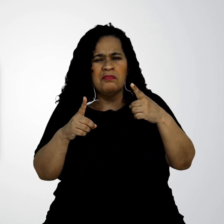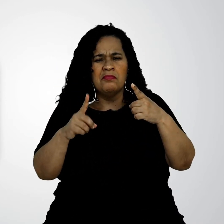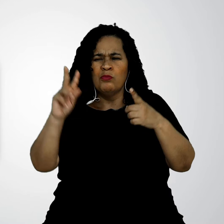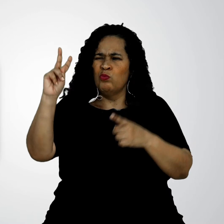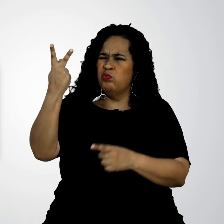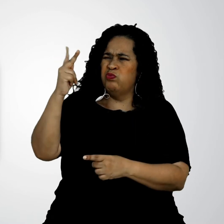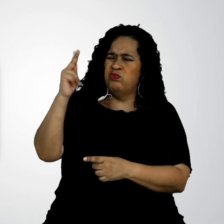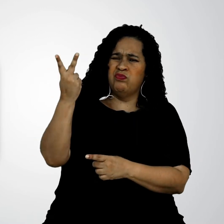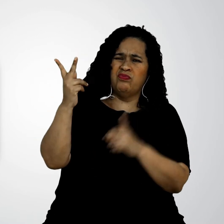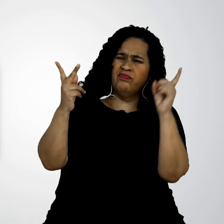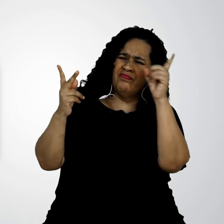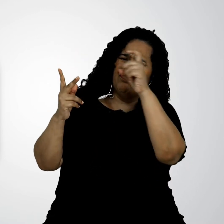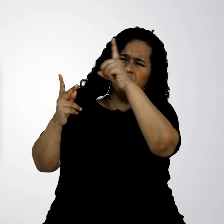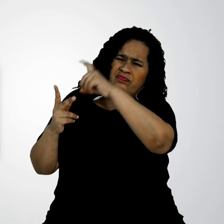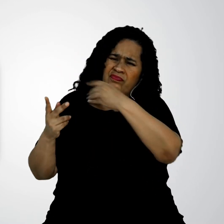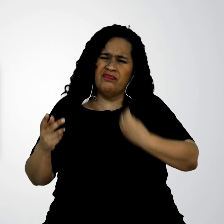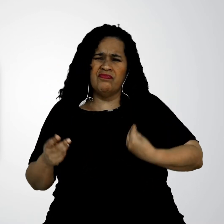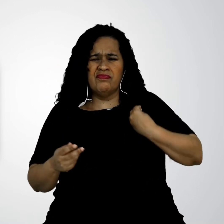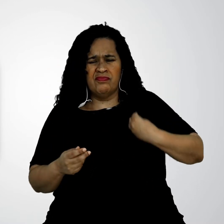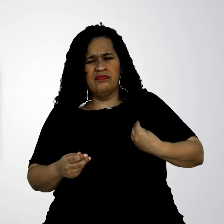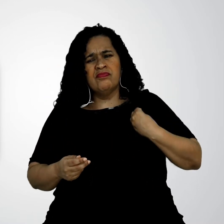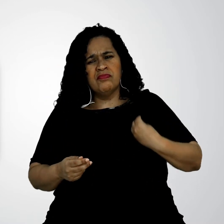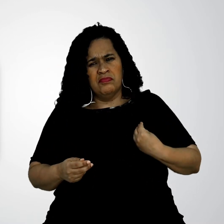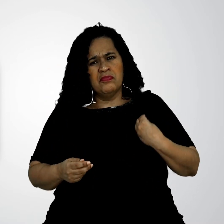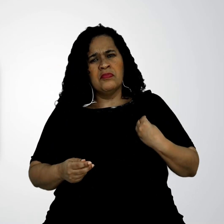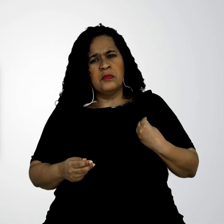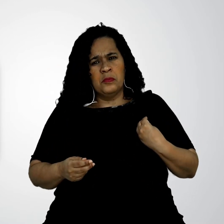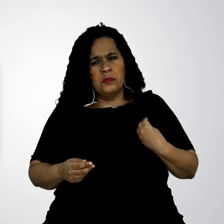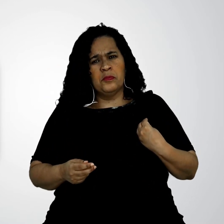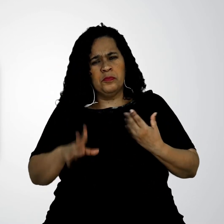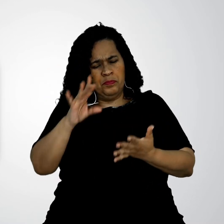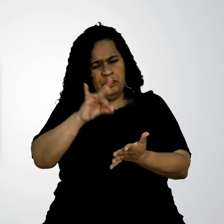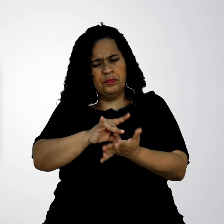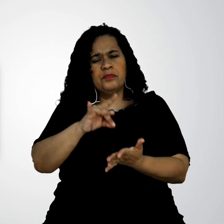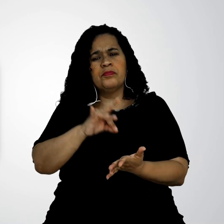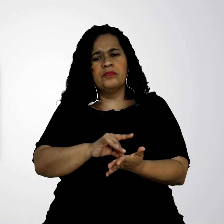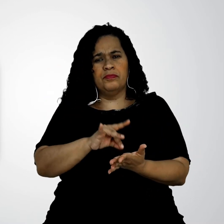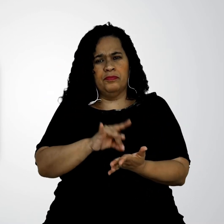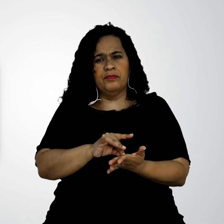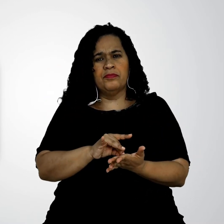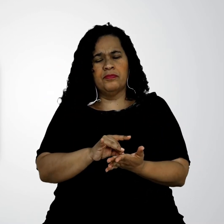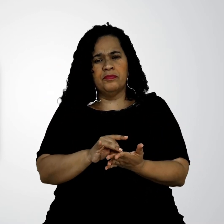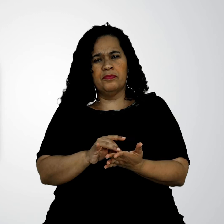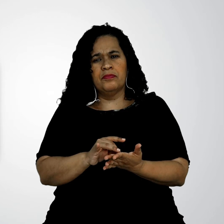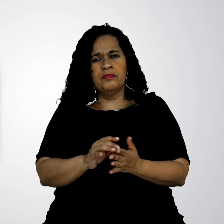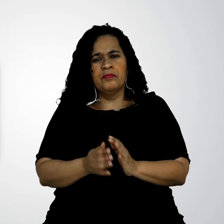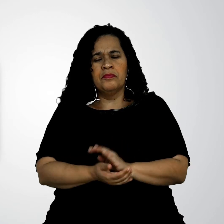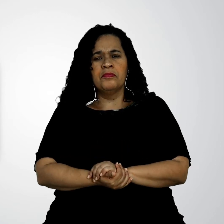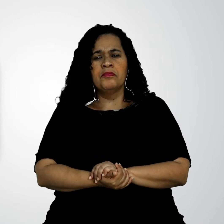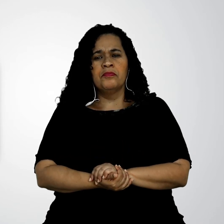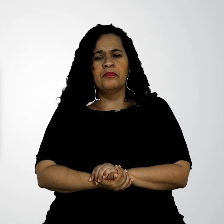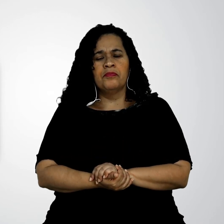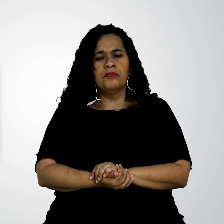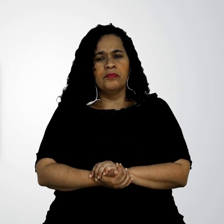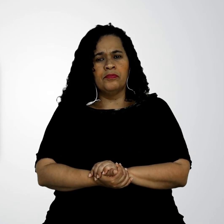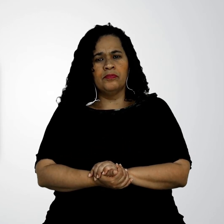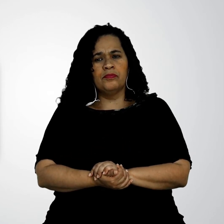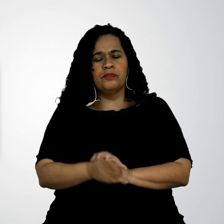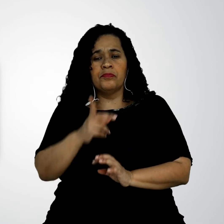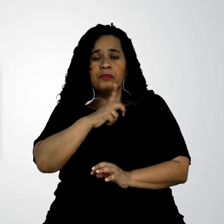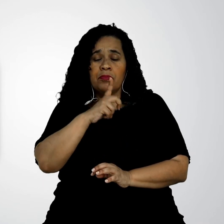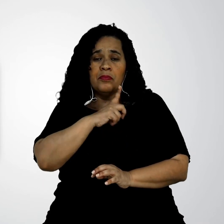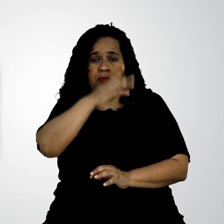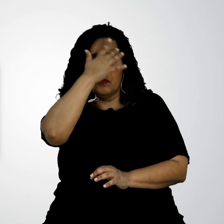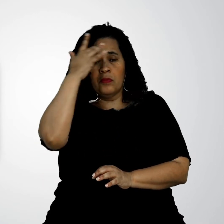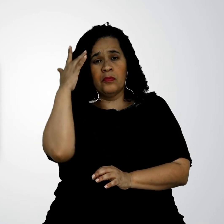ele falava sobre uma multidão de pessoas que se anularam sexualmente. Porque, de fato... o celibato, né? O famoso celibato.